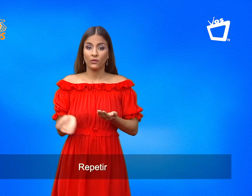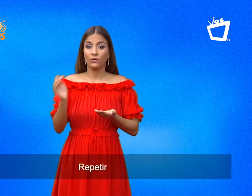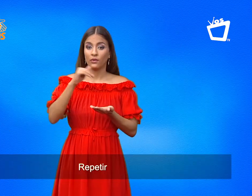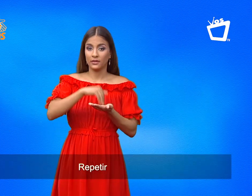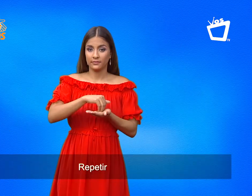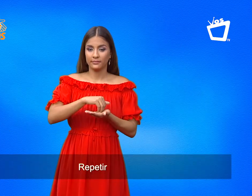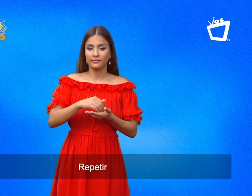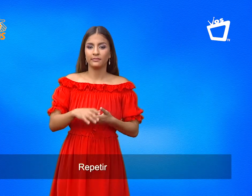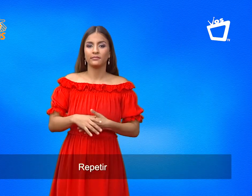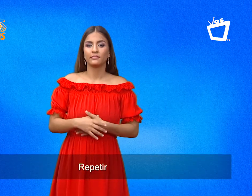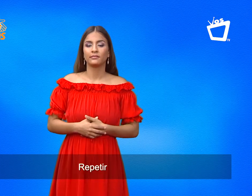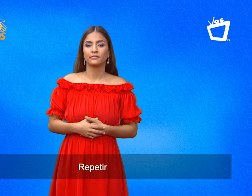repetir